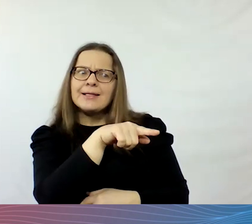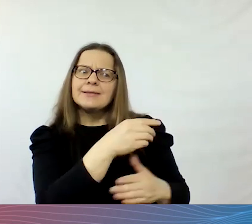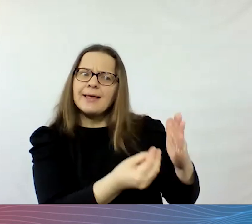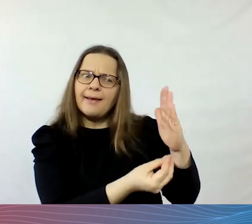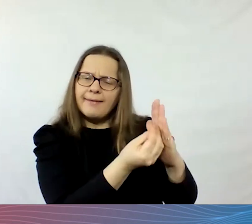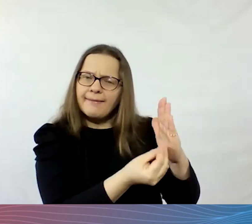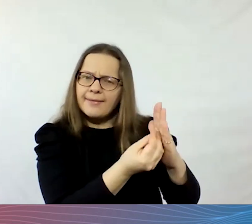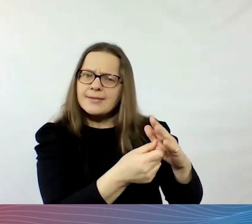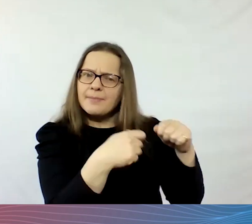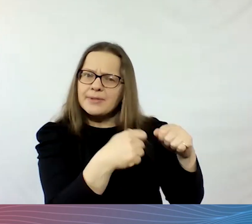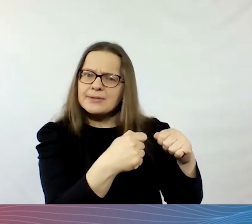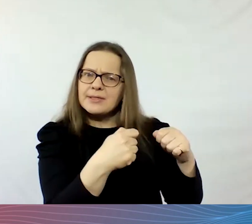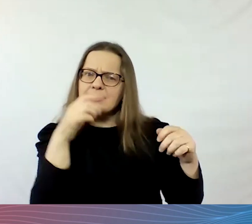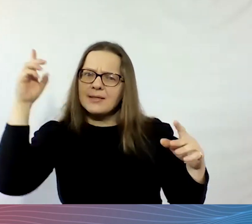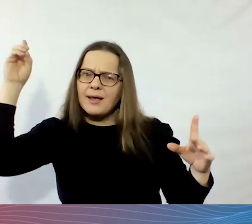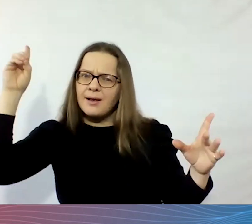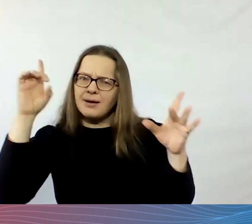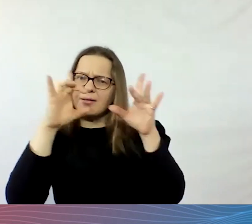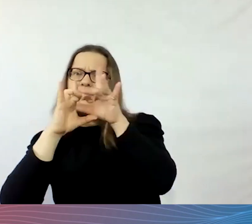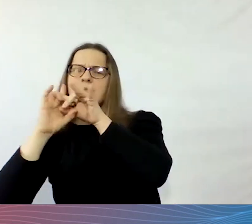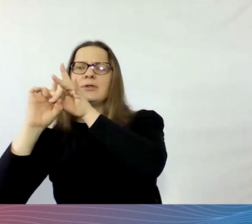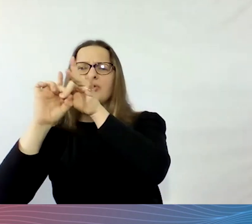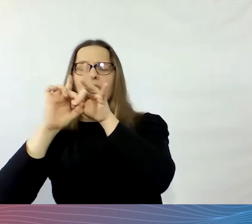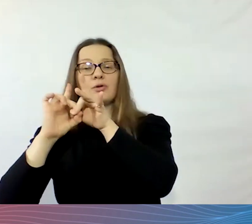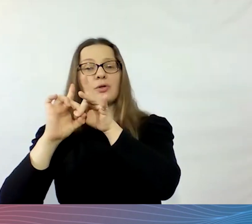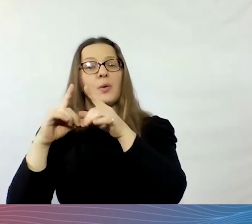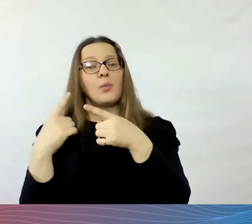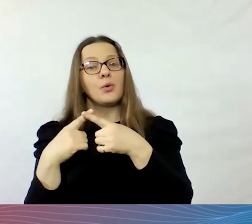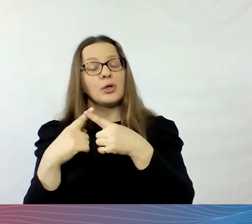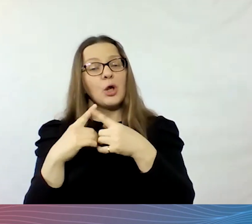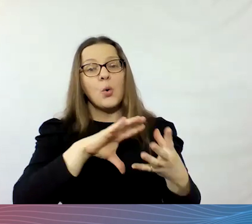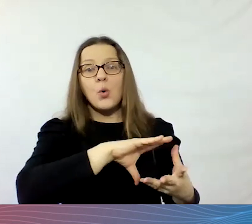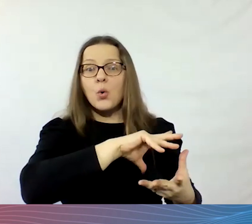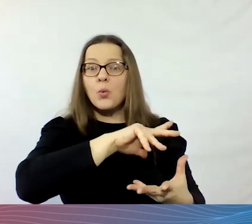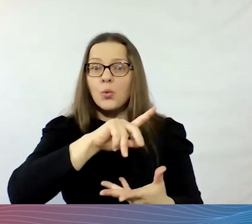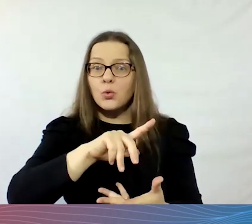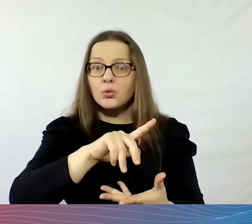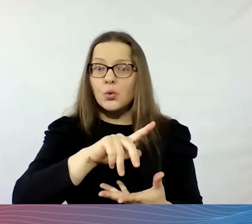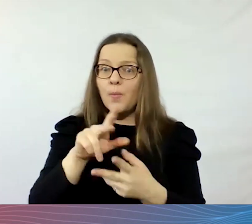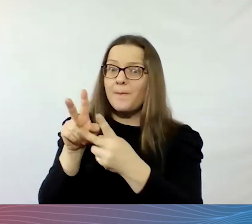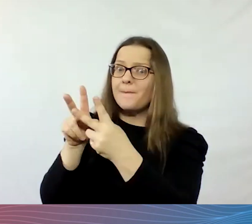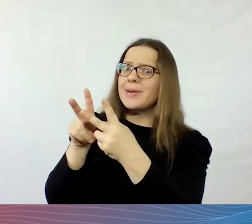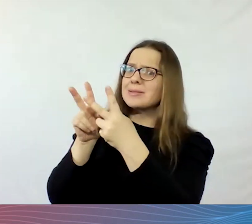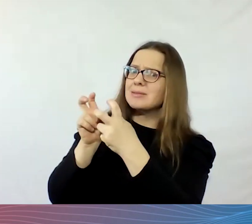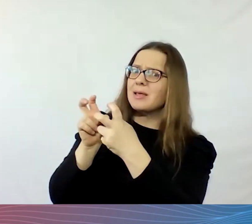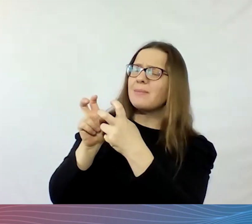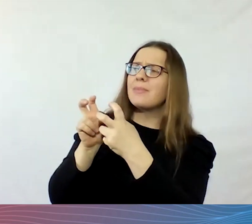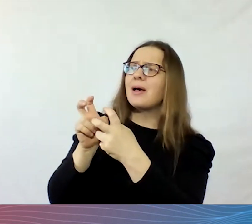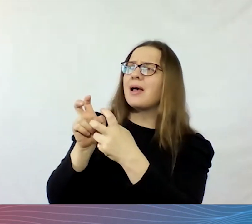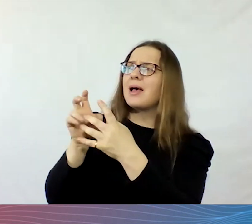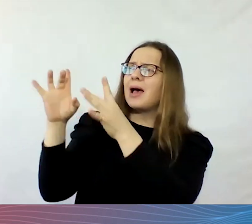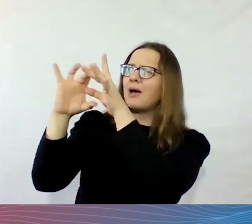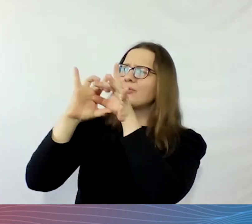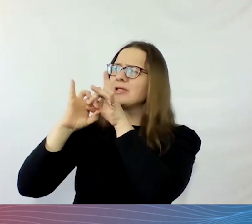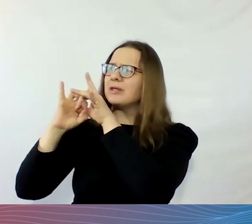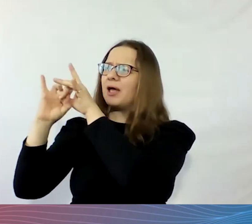Né? Para que o mundo creia que tu me enviaste. Eu lhes tenho transmitido a glória que me tens dado. Olha só como